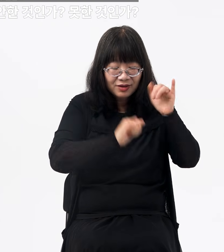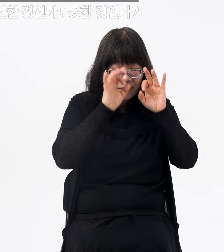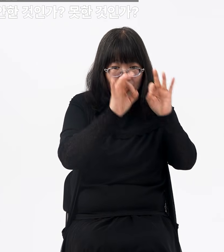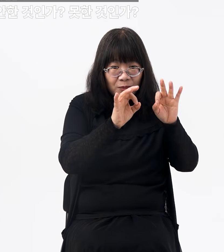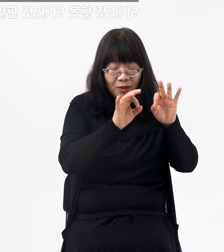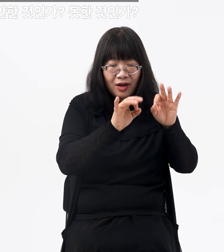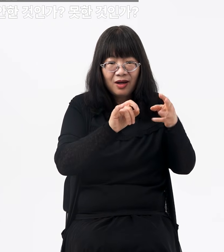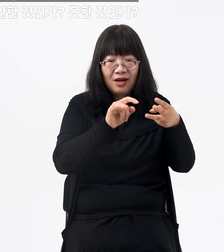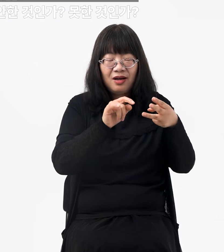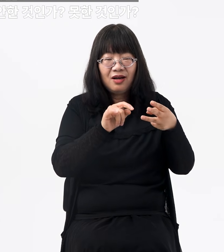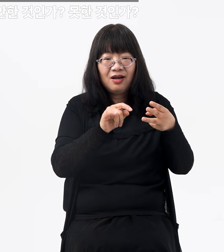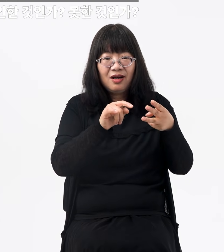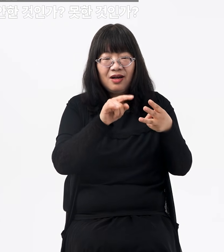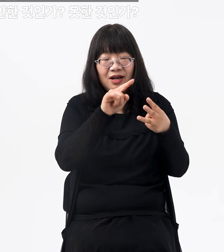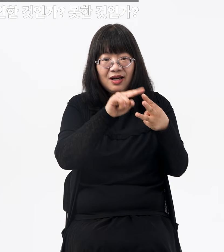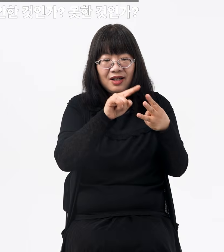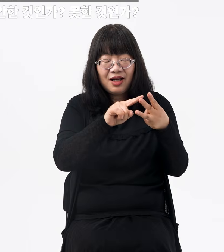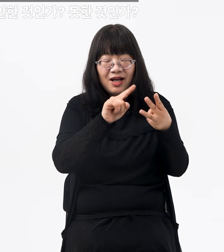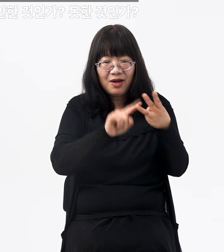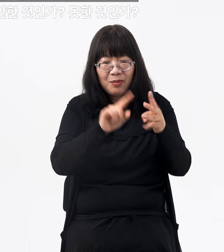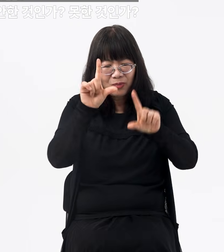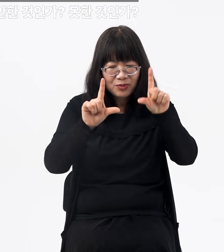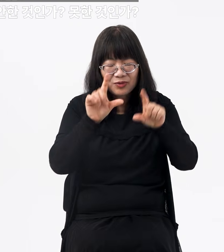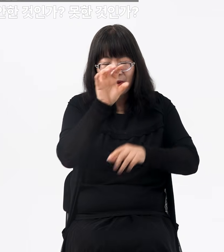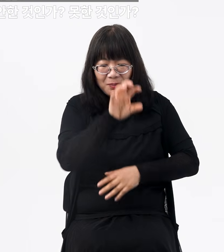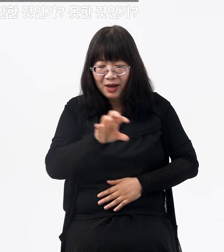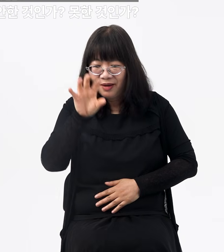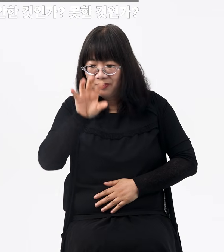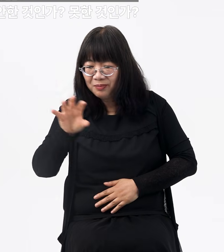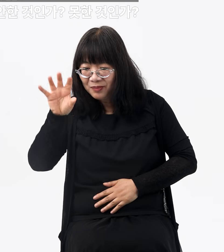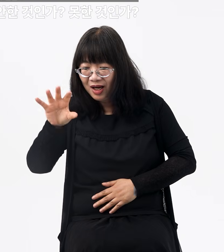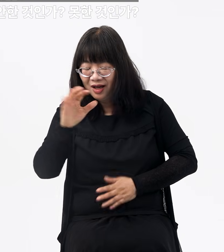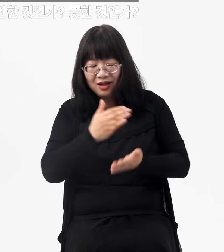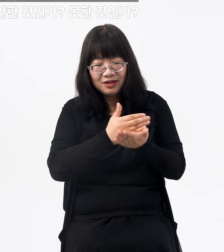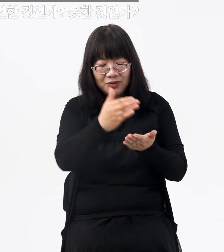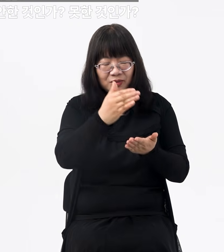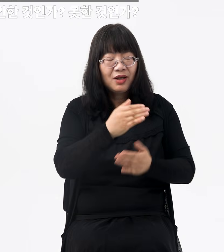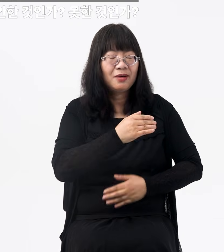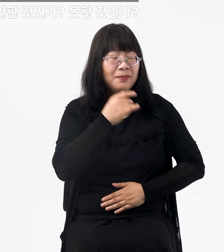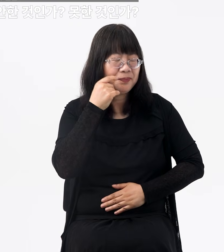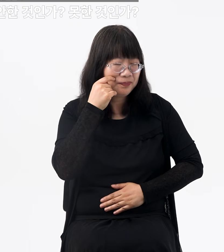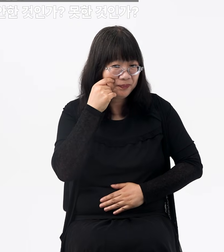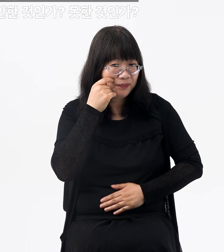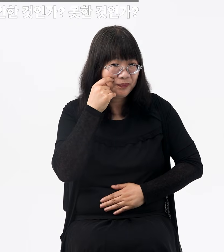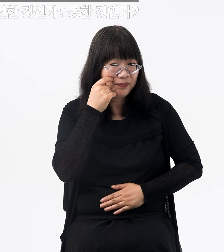세 꼭지점으로 반복이 됩니다. 쫓아내지 못했다,